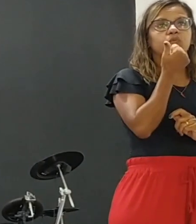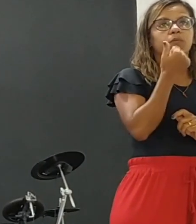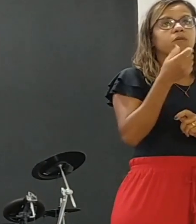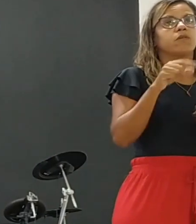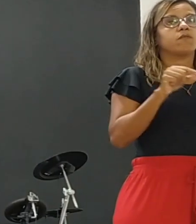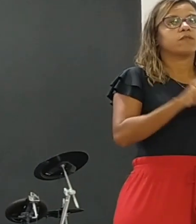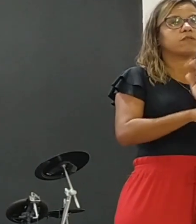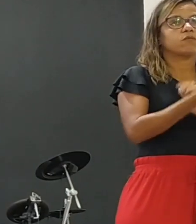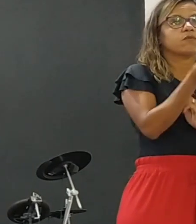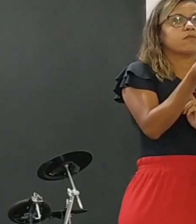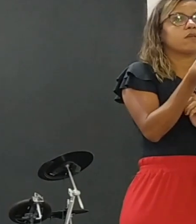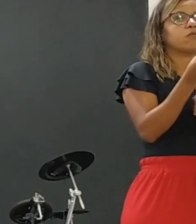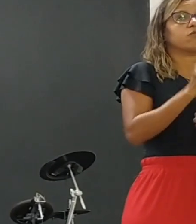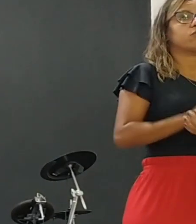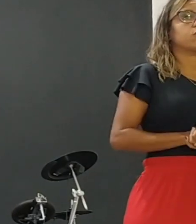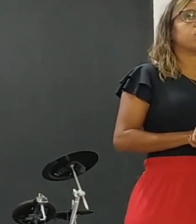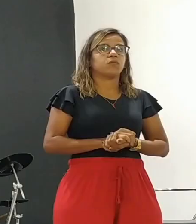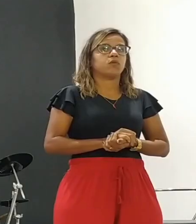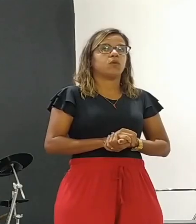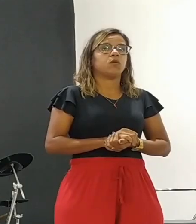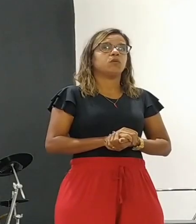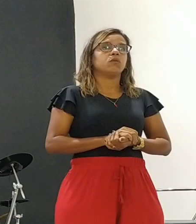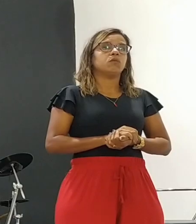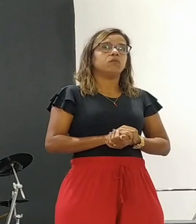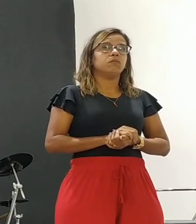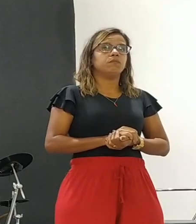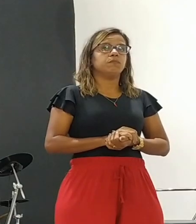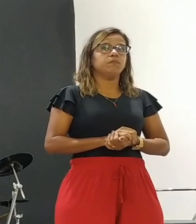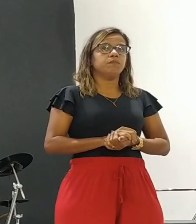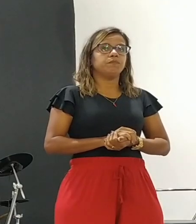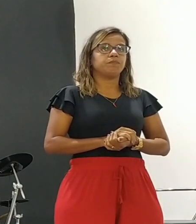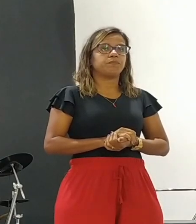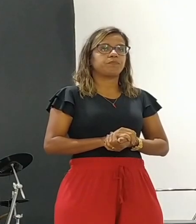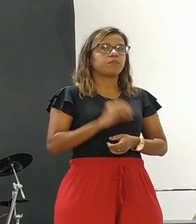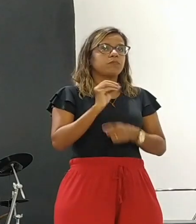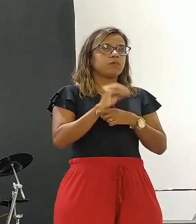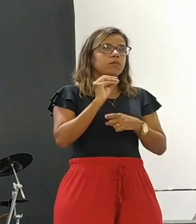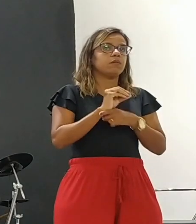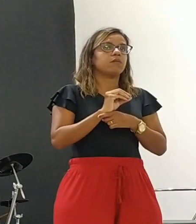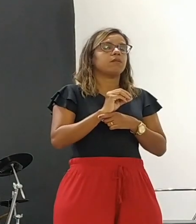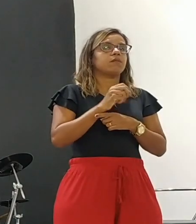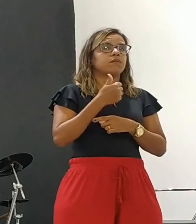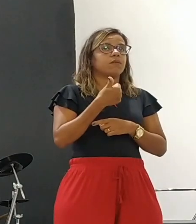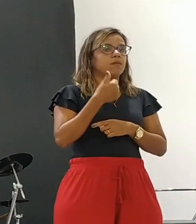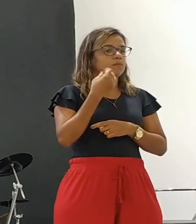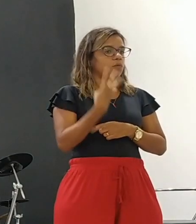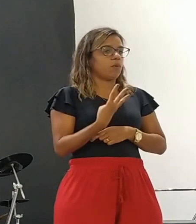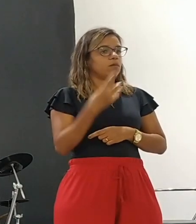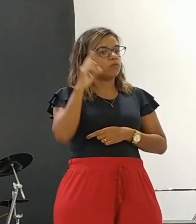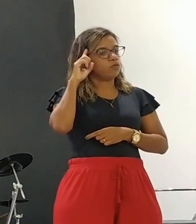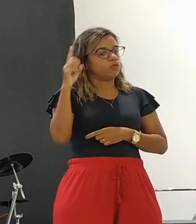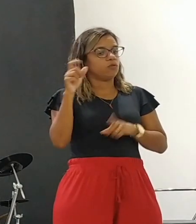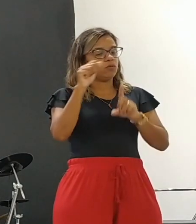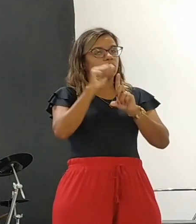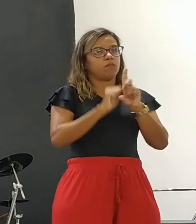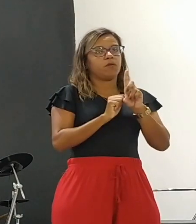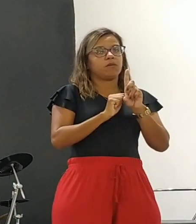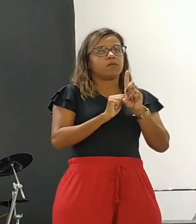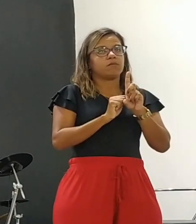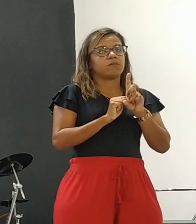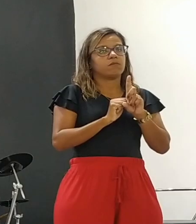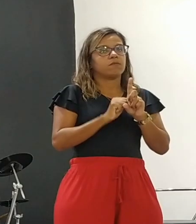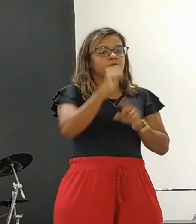o 14º dia do mês, e todo o ajuntamento da congregação de Israel sacrificará à